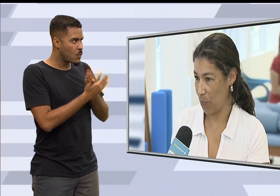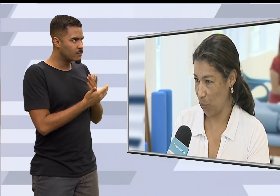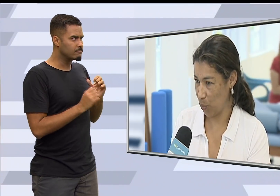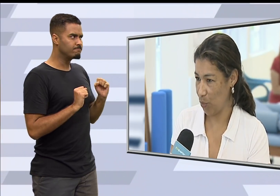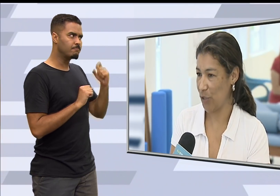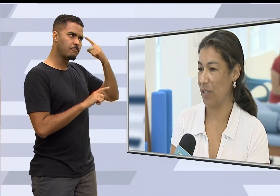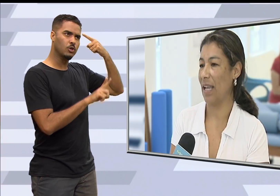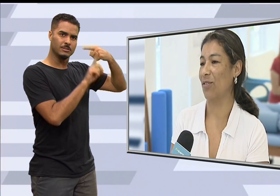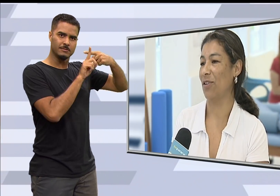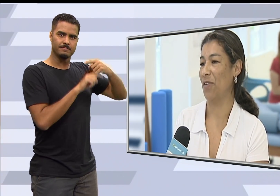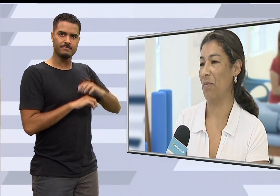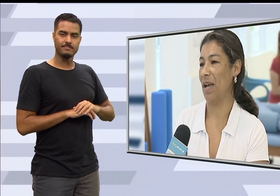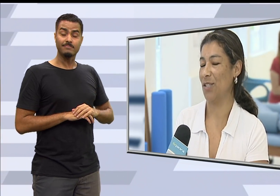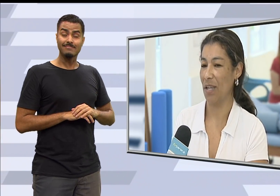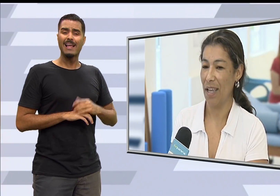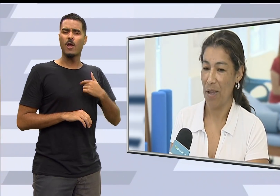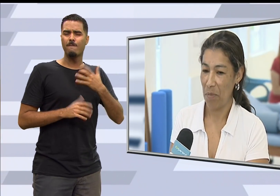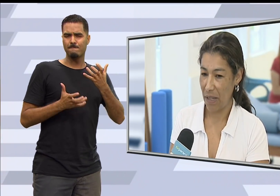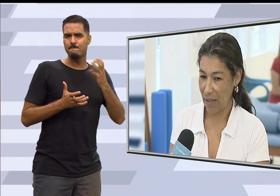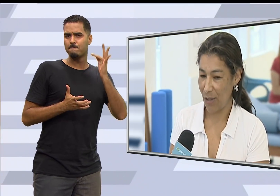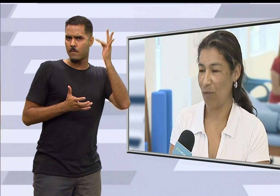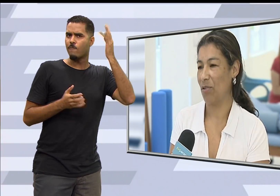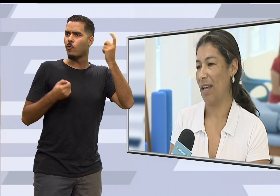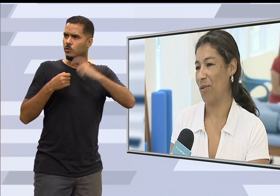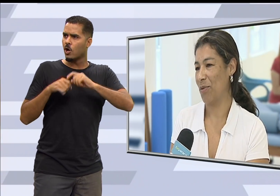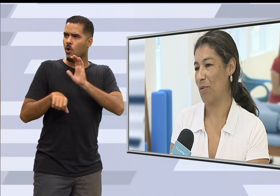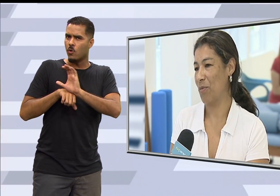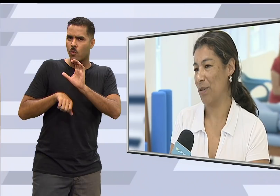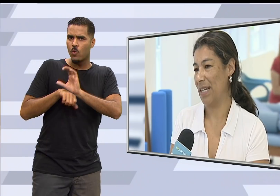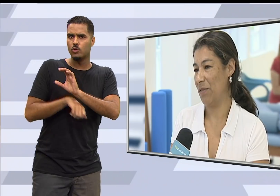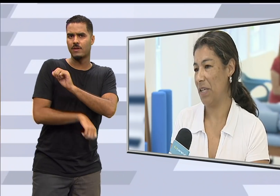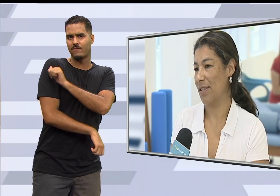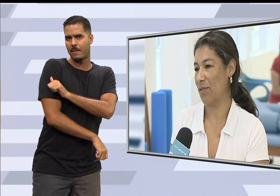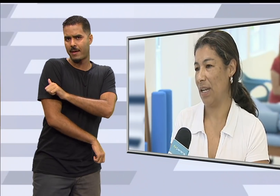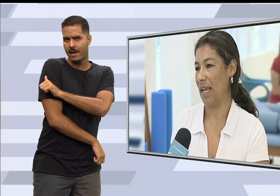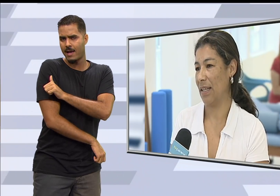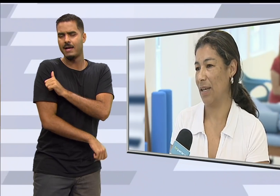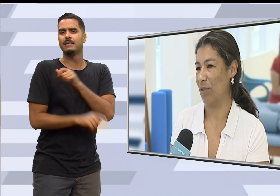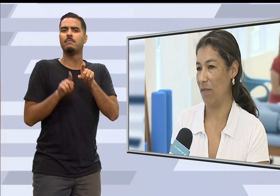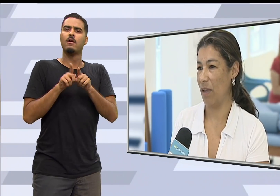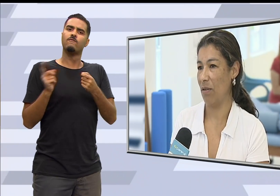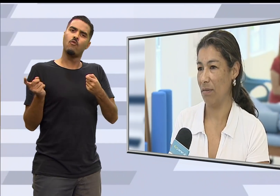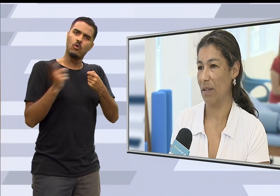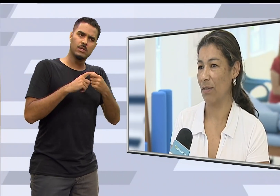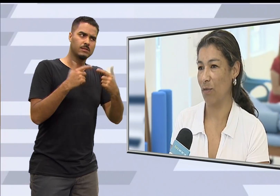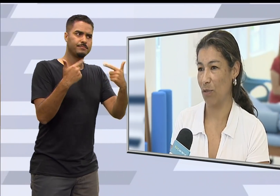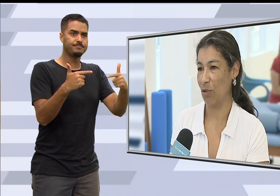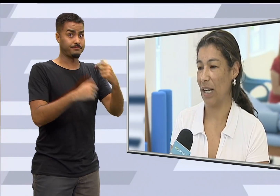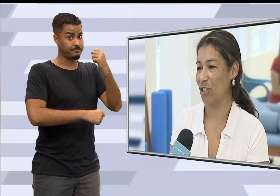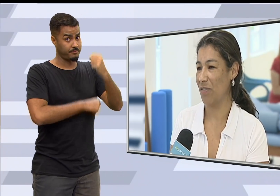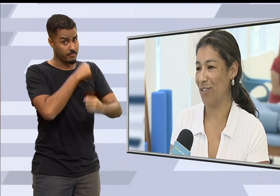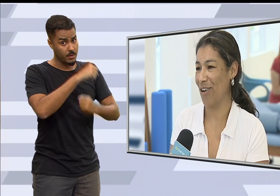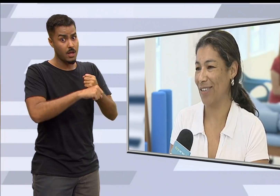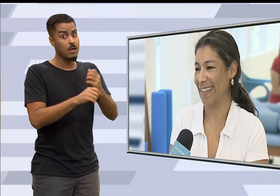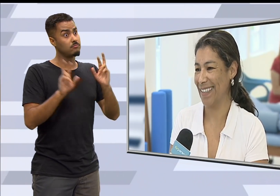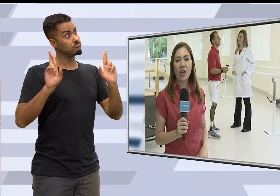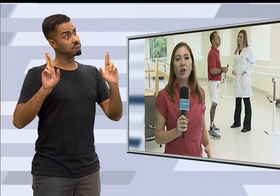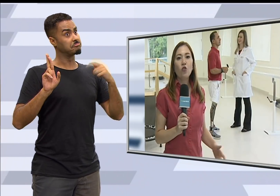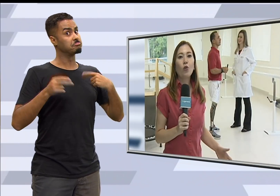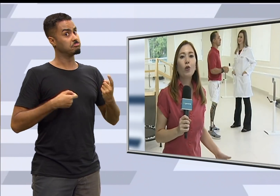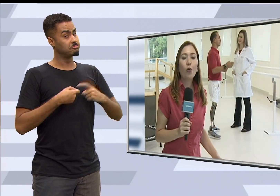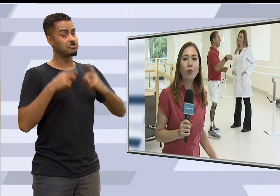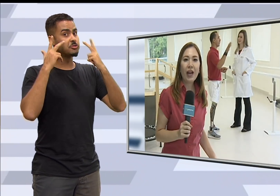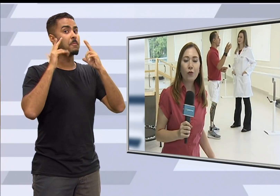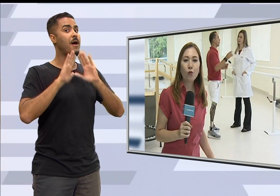voltar com o meu curso de técnico de enfermagem, pretendo voltar com o meu serviço, né? Ano que vem eu estou nativa de volta.